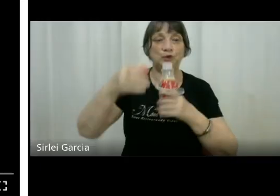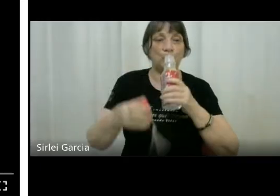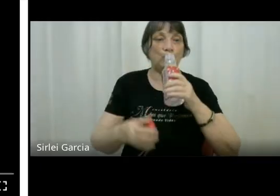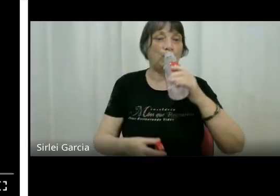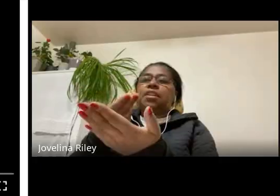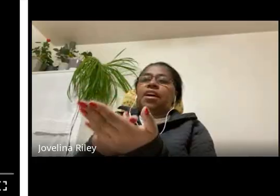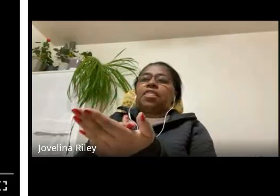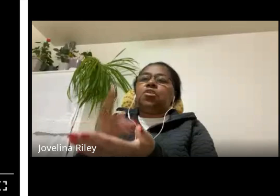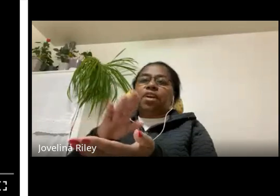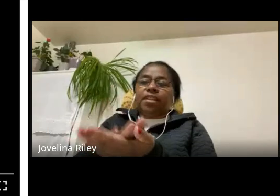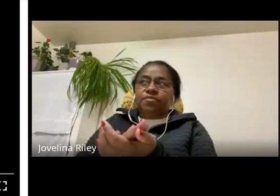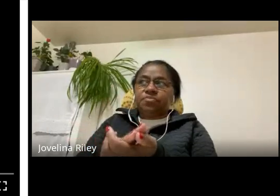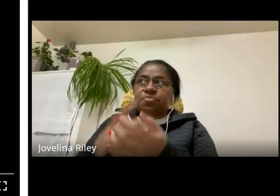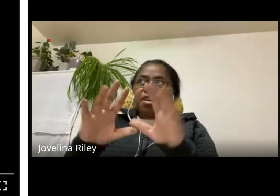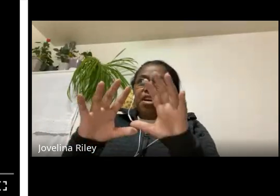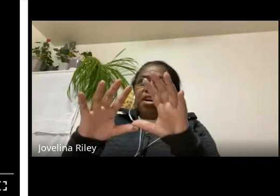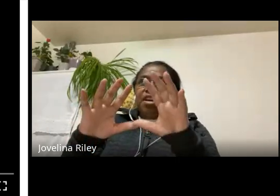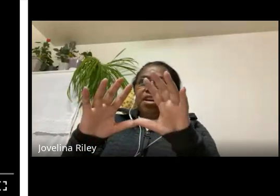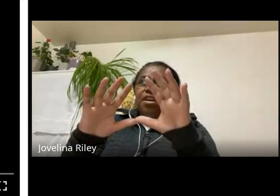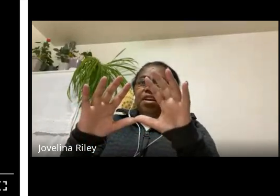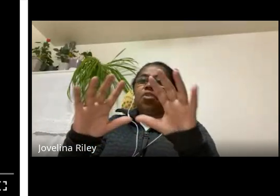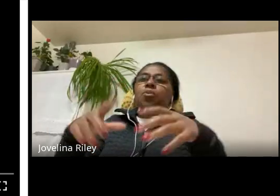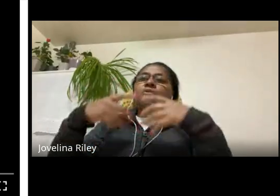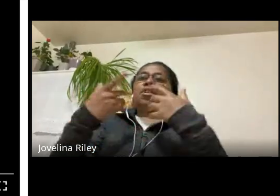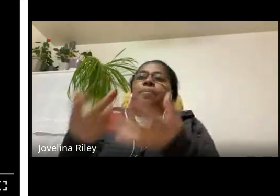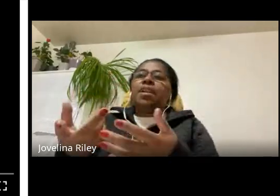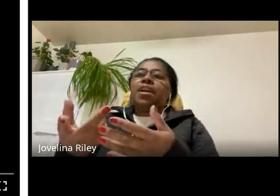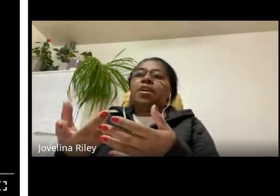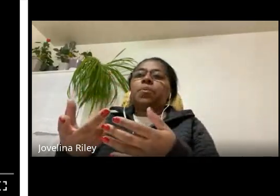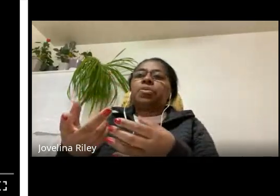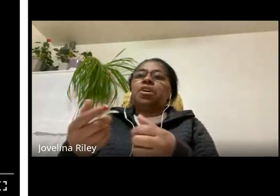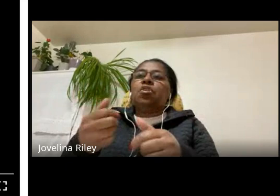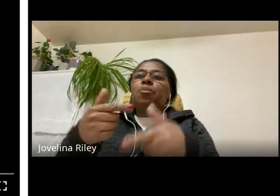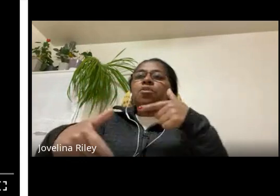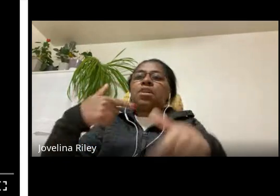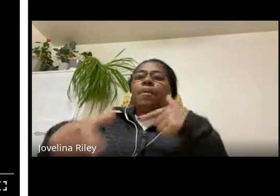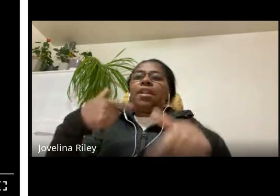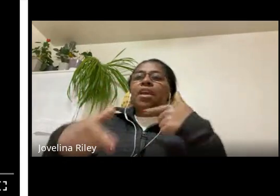na narração dela, como que eu trabalhei